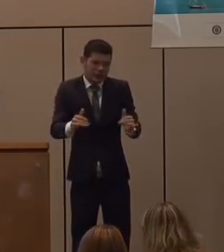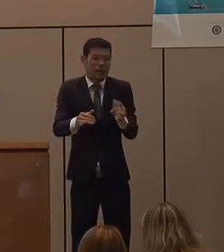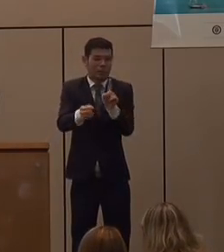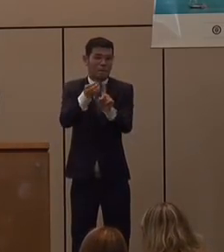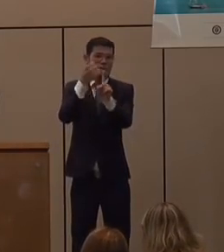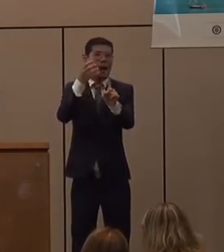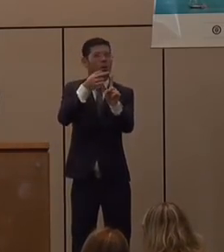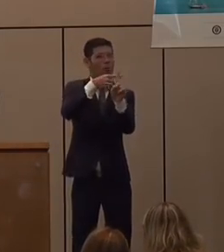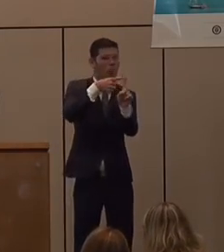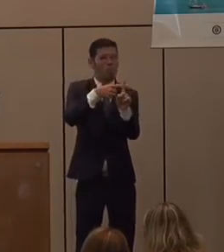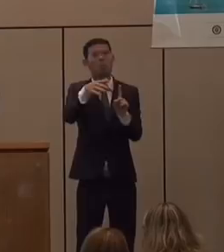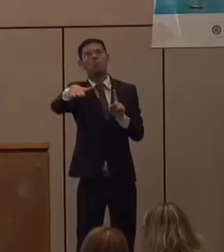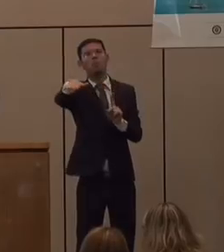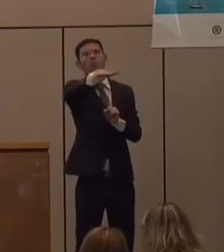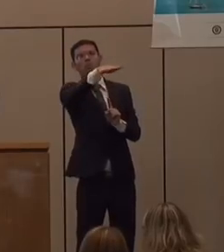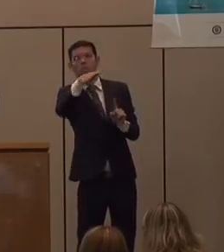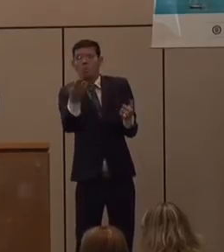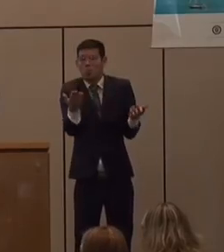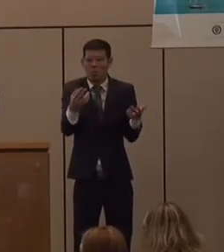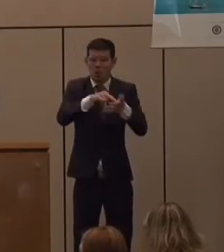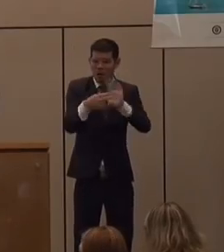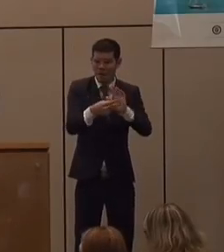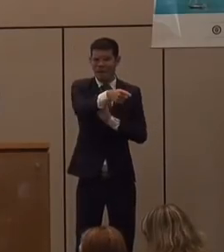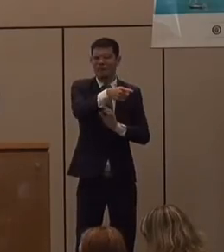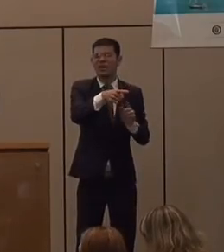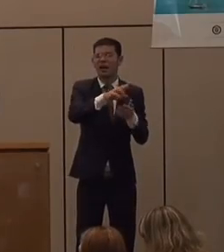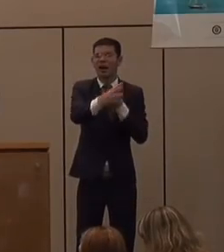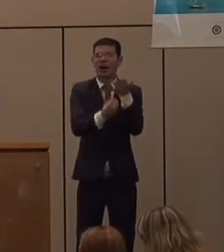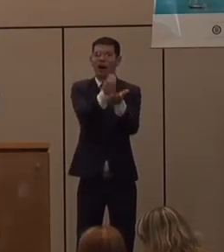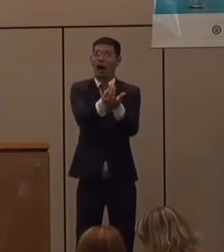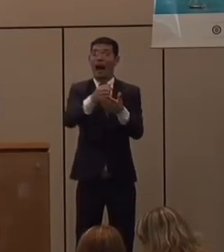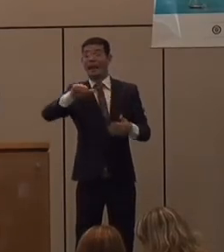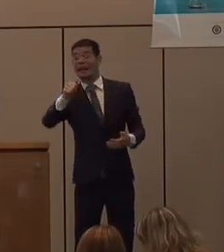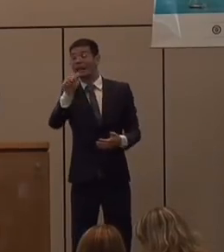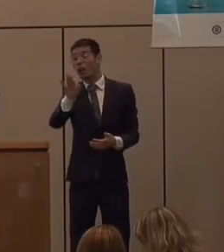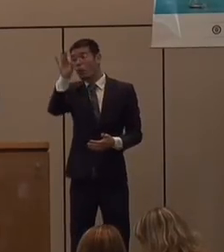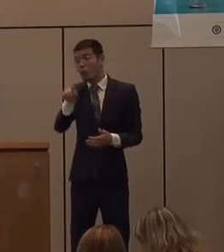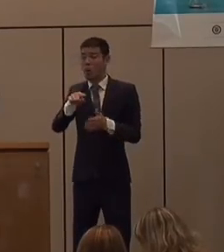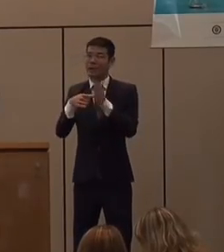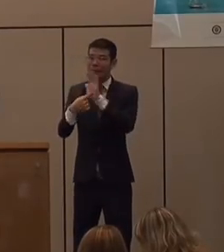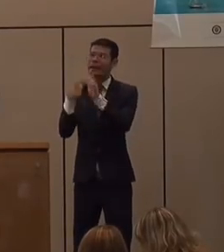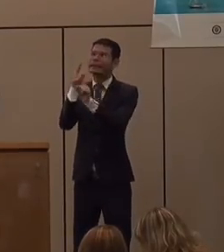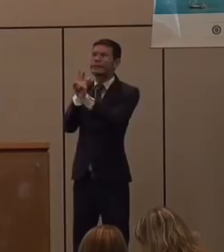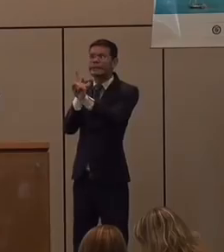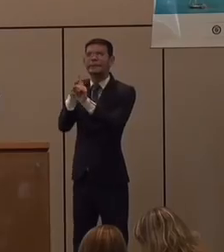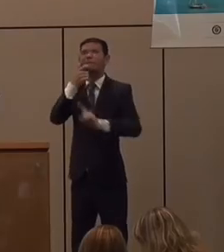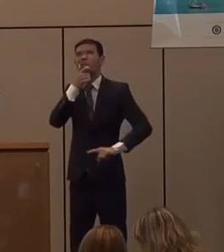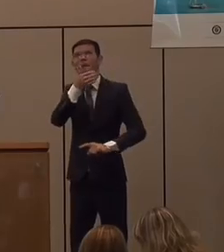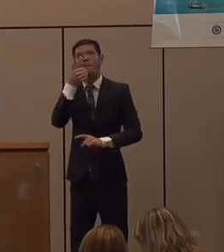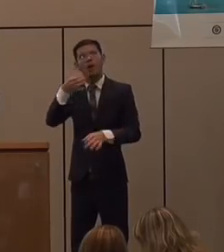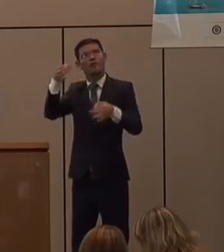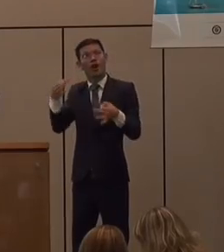y eso a su vez redunda en que el 10 por ciento está buscando la formalidad porque saben que tiene consecuencias